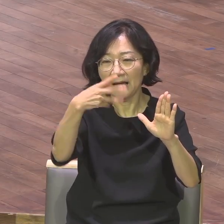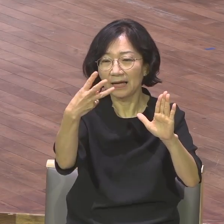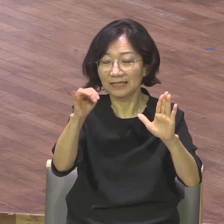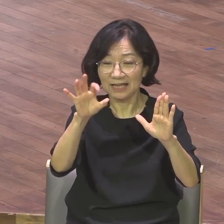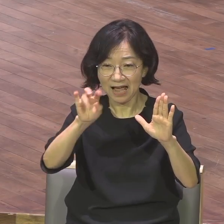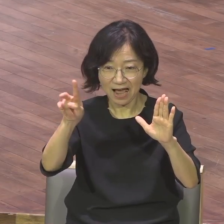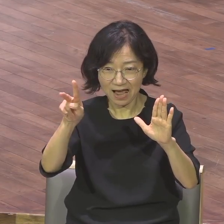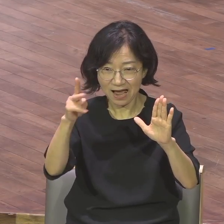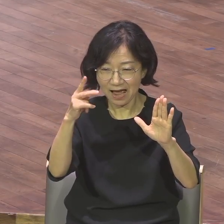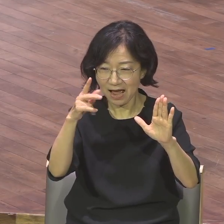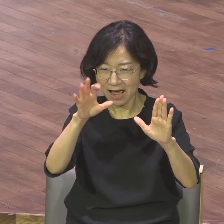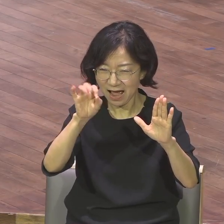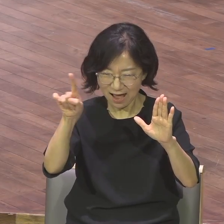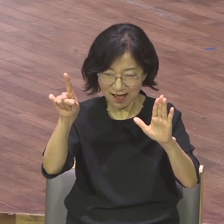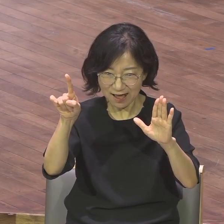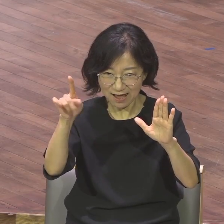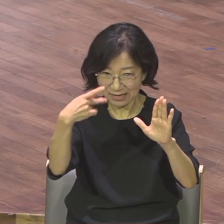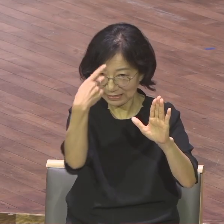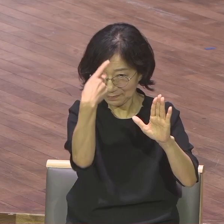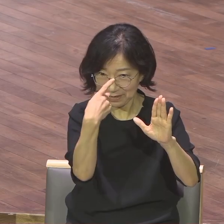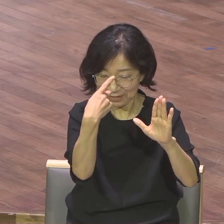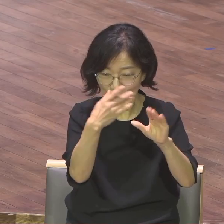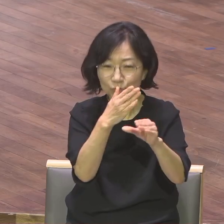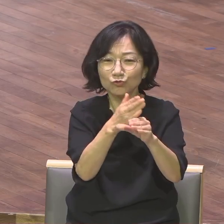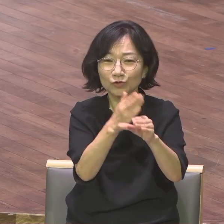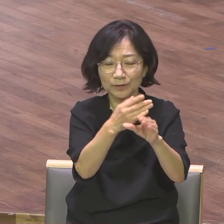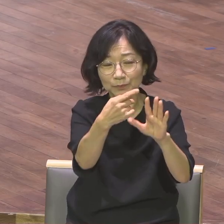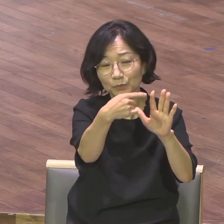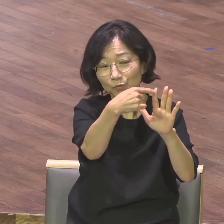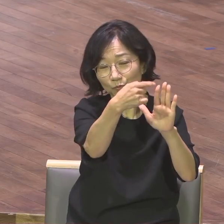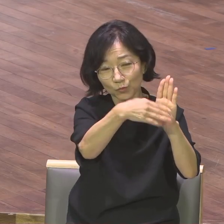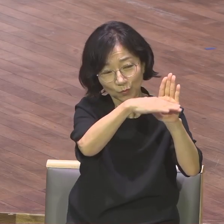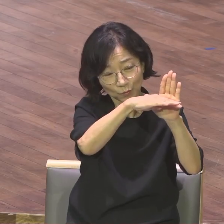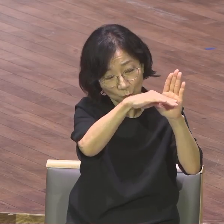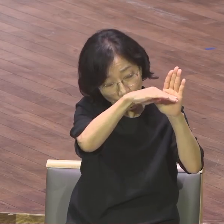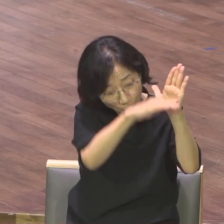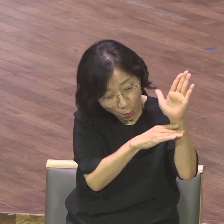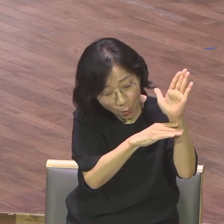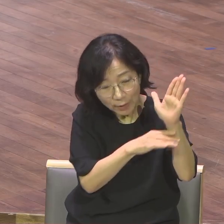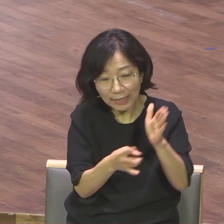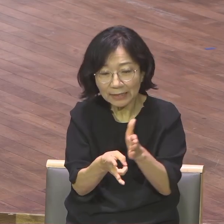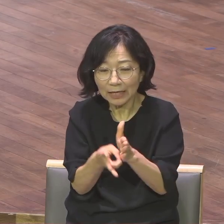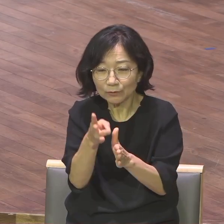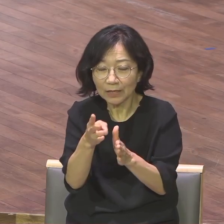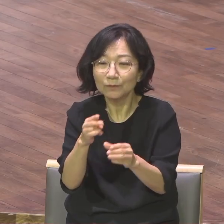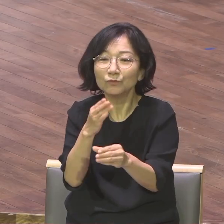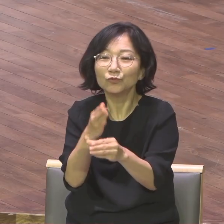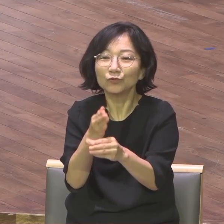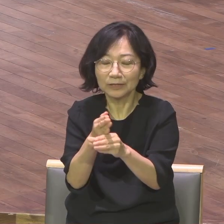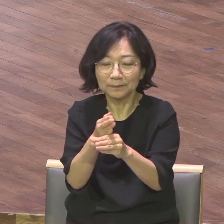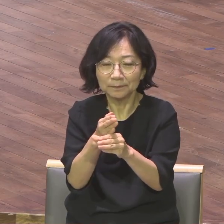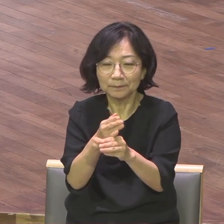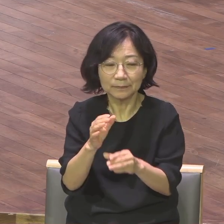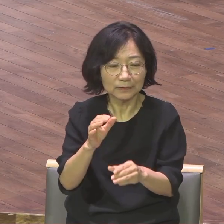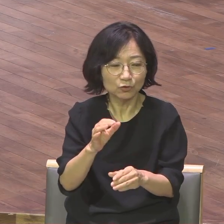그쪽으로 가고 남쪽에 이제 이 예루살렘 중심으로 이제